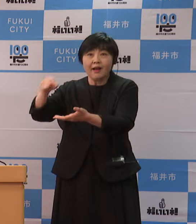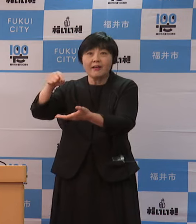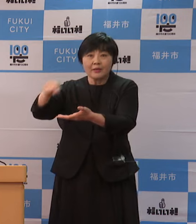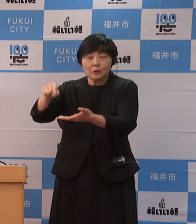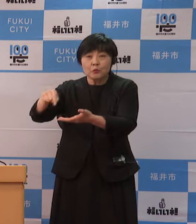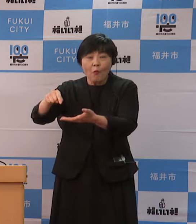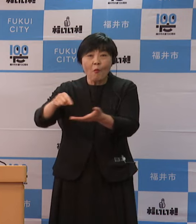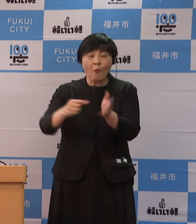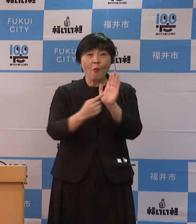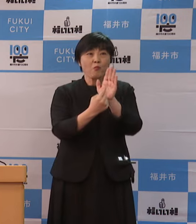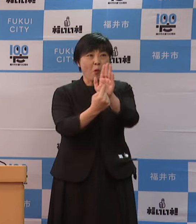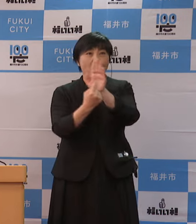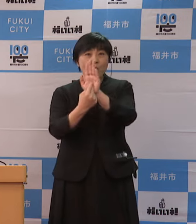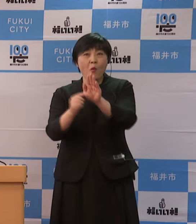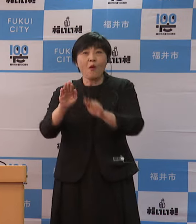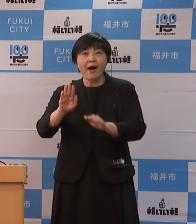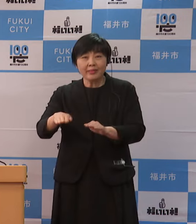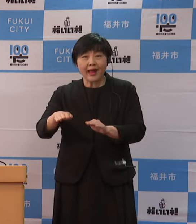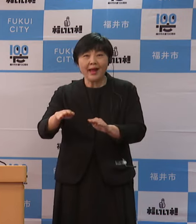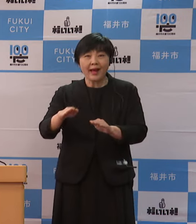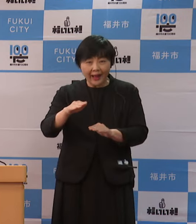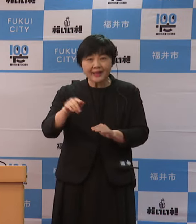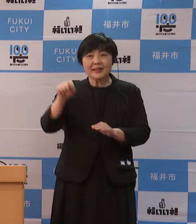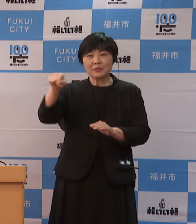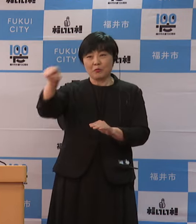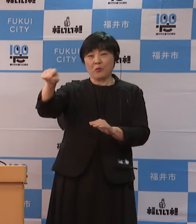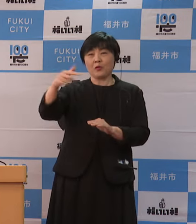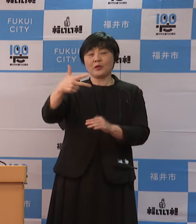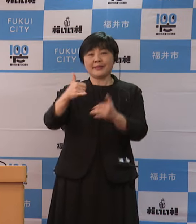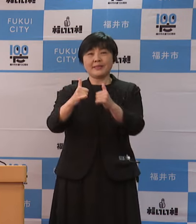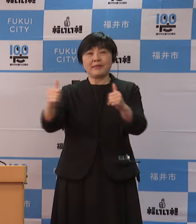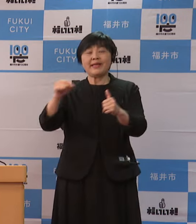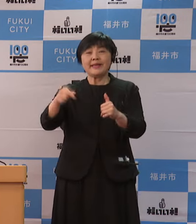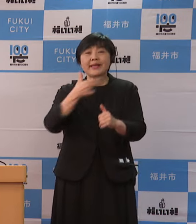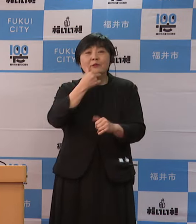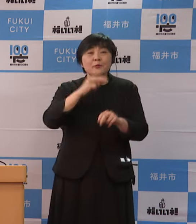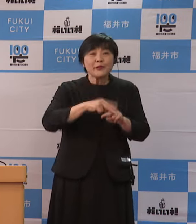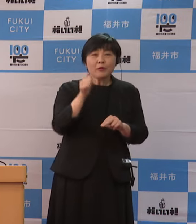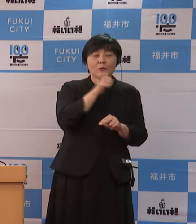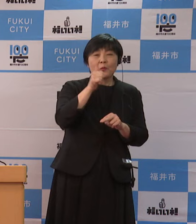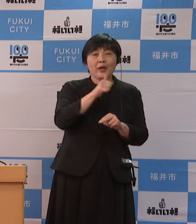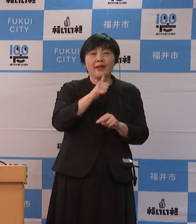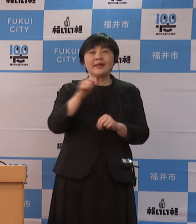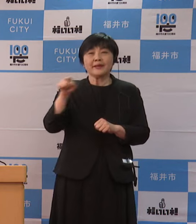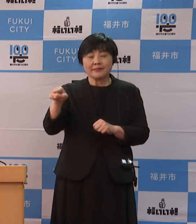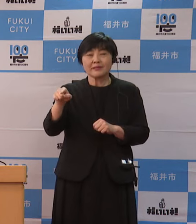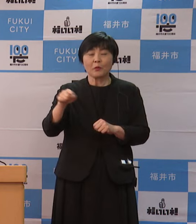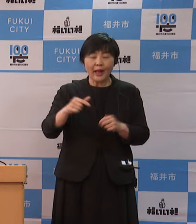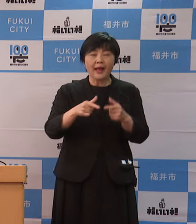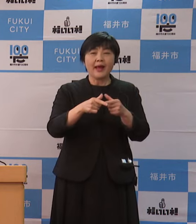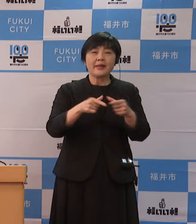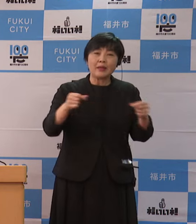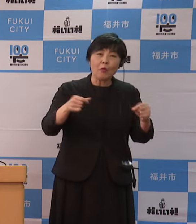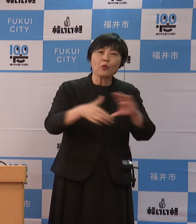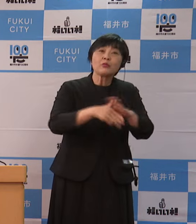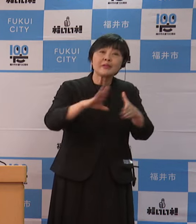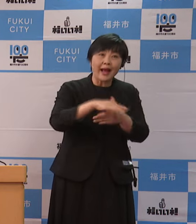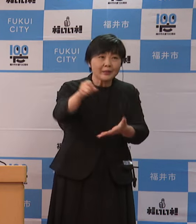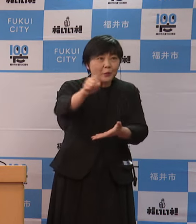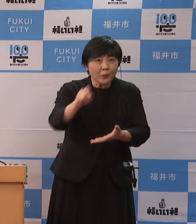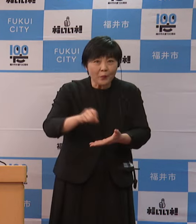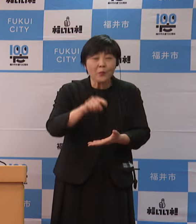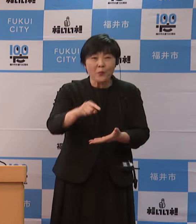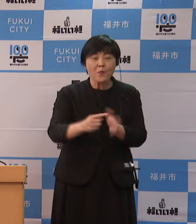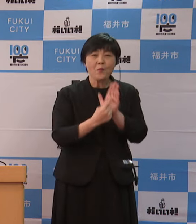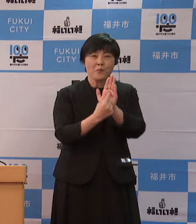れませんけれども、市民の方々に福井を紹介していただく、あるいは小道って日本の文化の一部をですね、まあ、紹介をしていただい